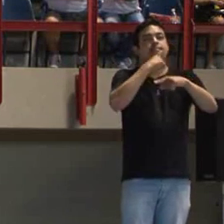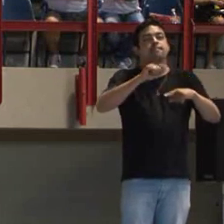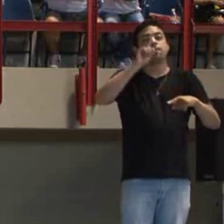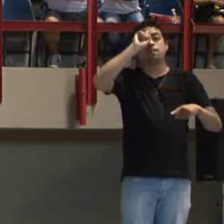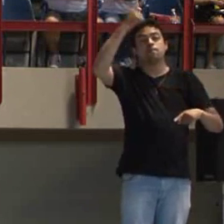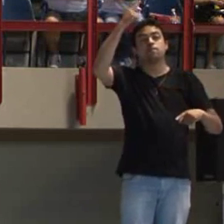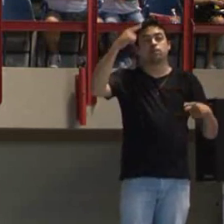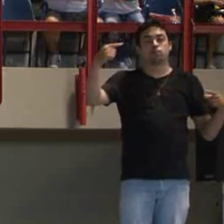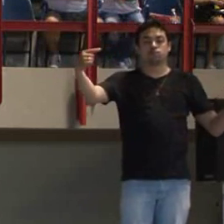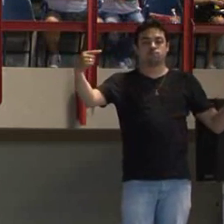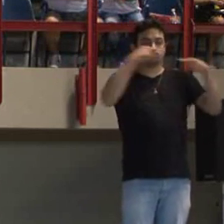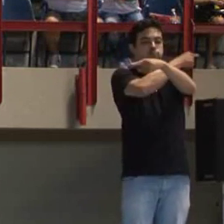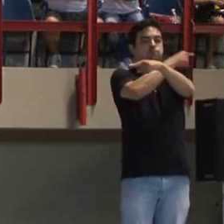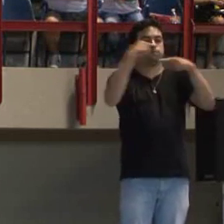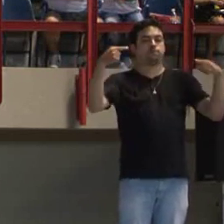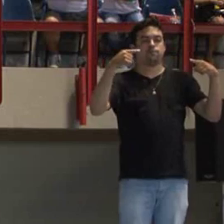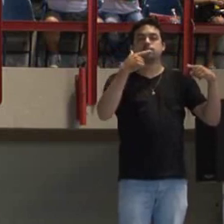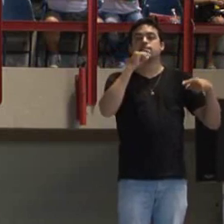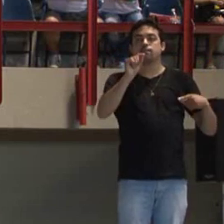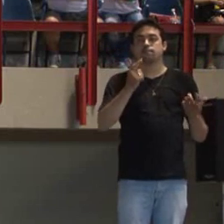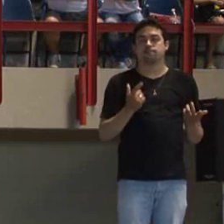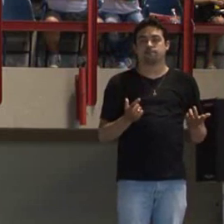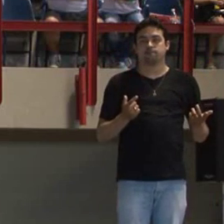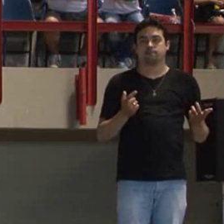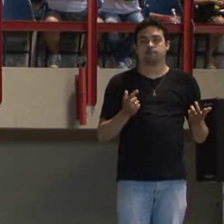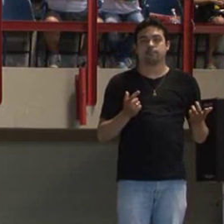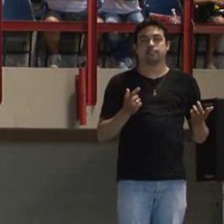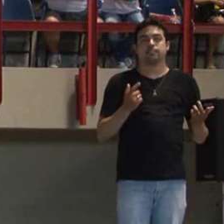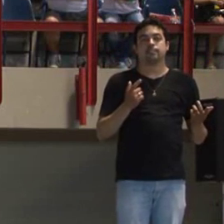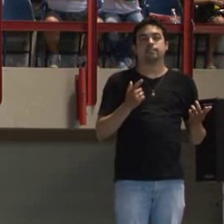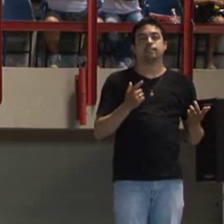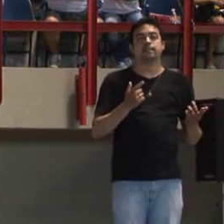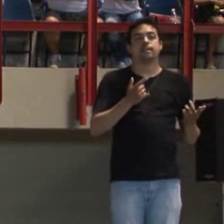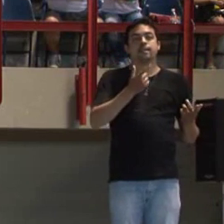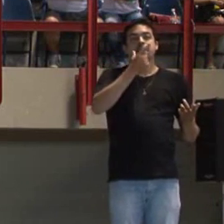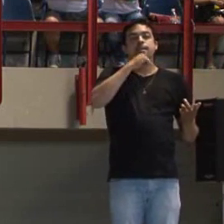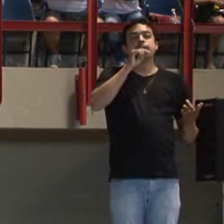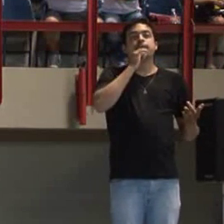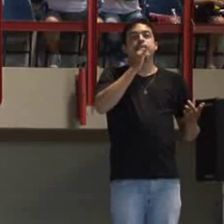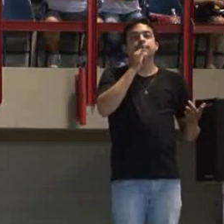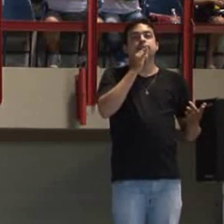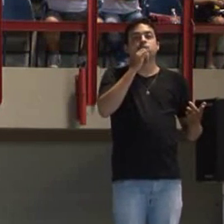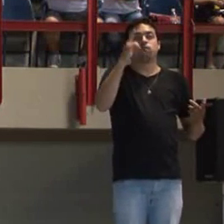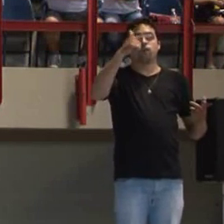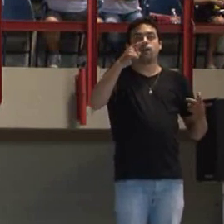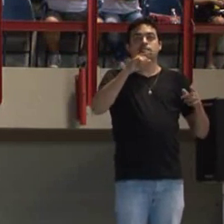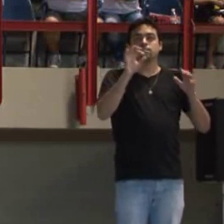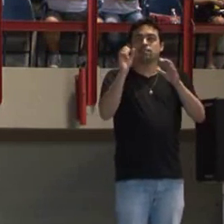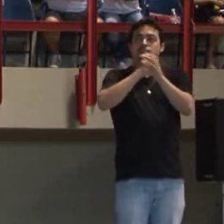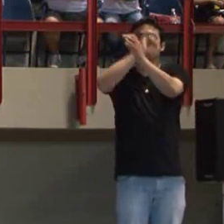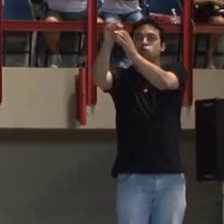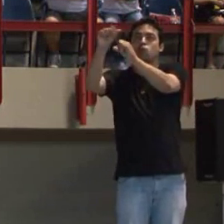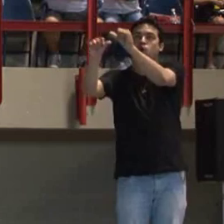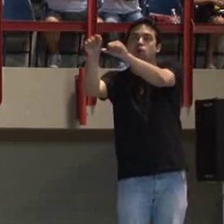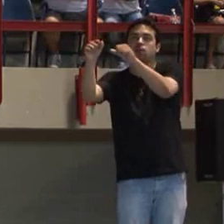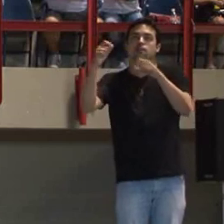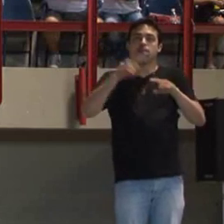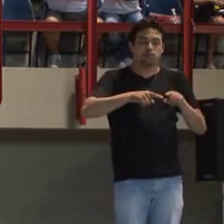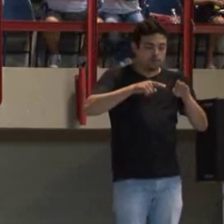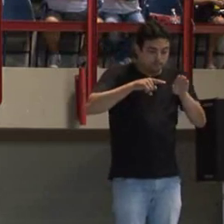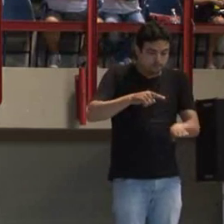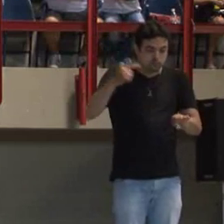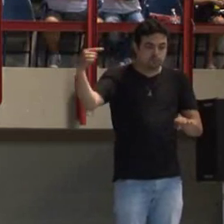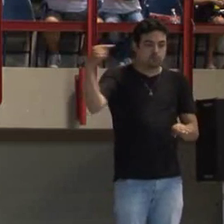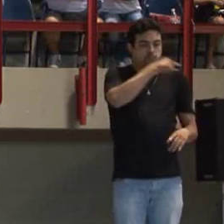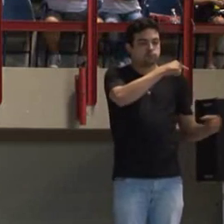a lança ali? Quem foi? Eu quero só saber quem é que recarrega a lança. Porque se o cara pisar uma vez, tinha uma lança,